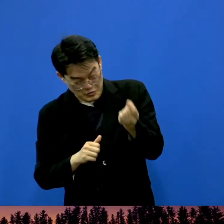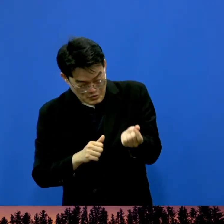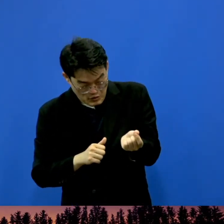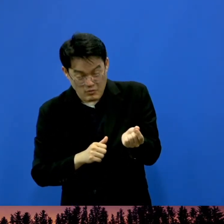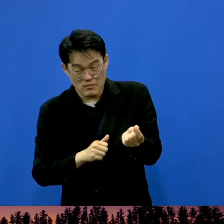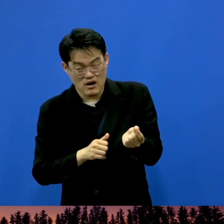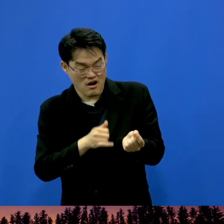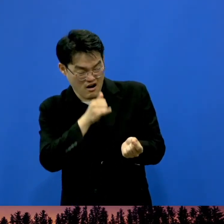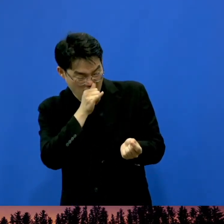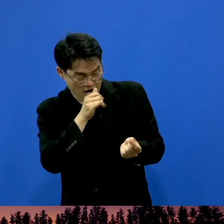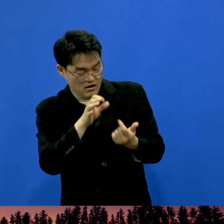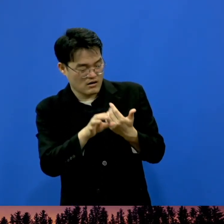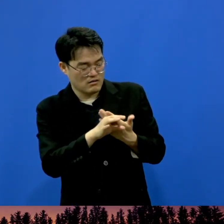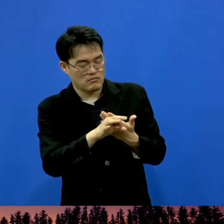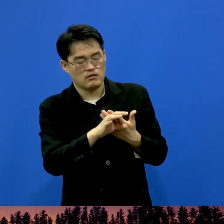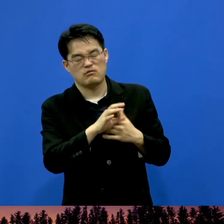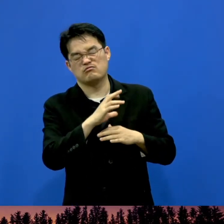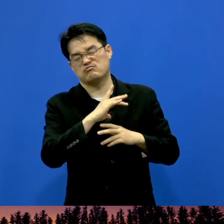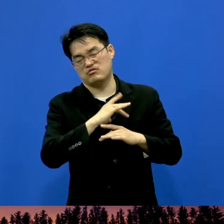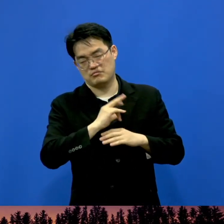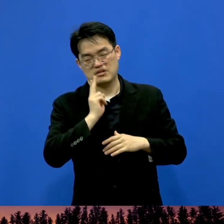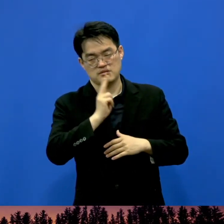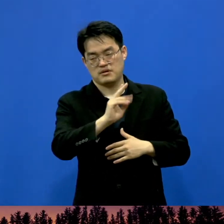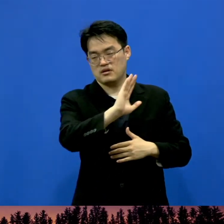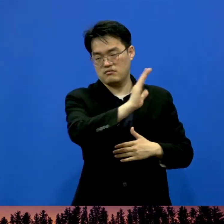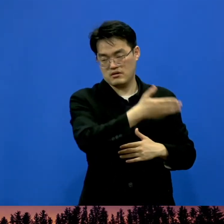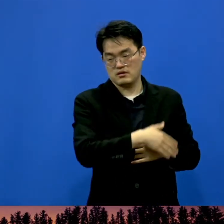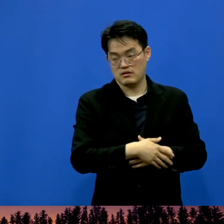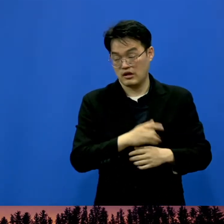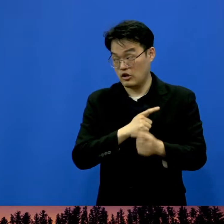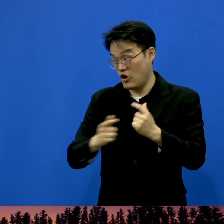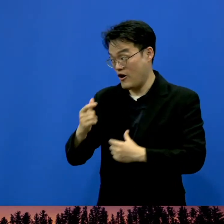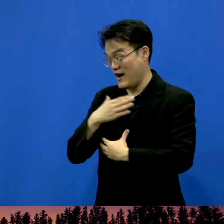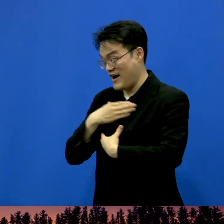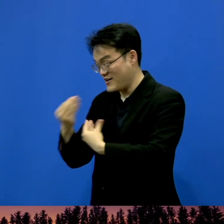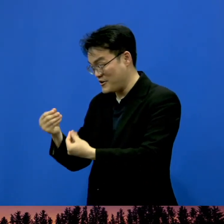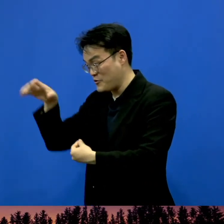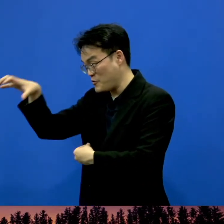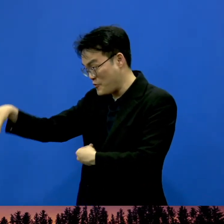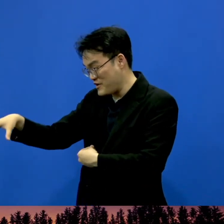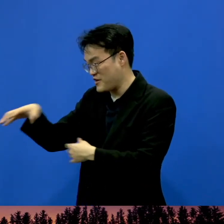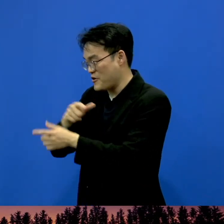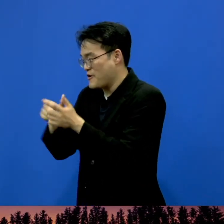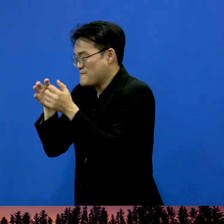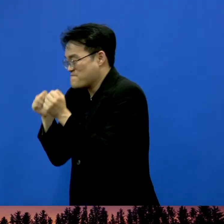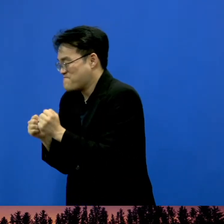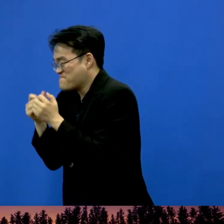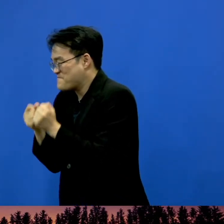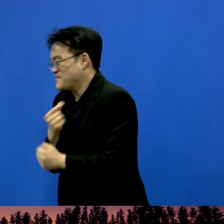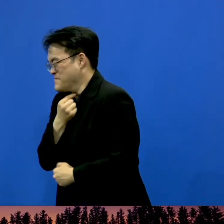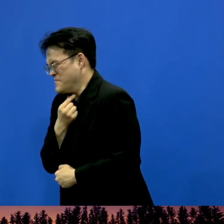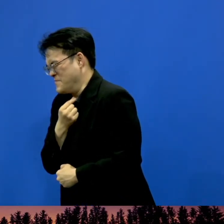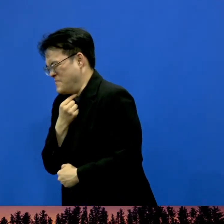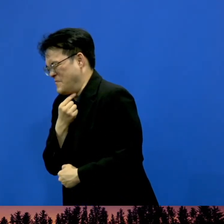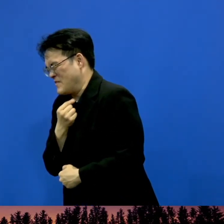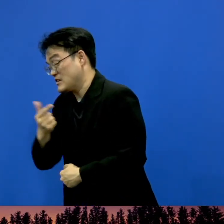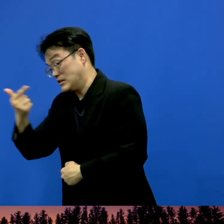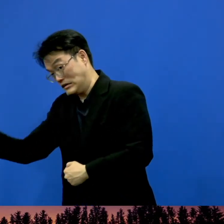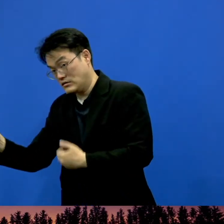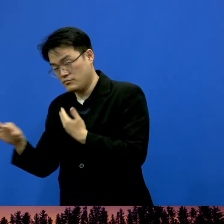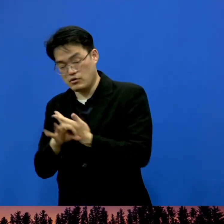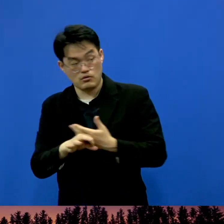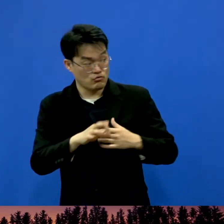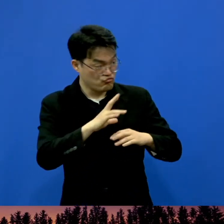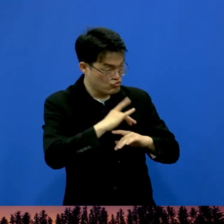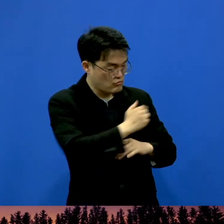우리는 안전 욕구가 강하면 강할수록 우리 안에는 두려움이 더 커질 수가 있습니다. 그리고 이 두려움의 뿌리는 사실